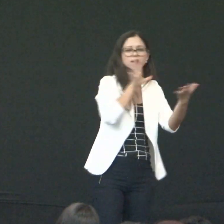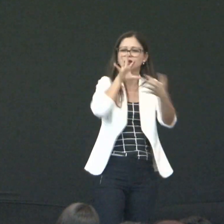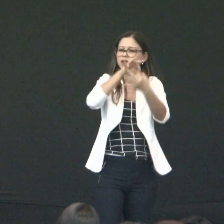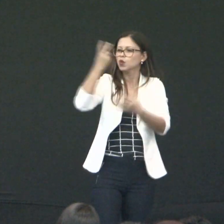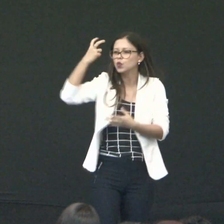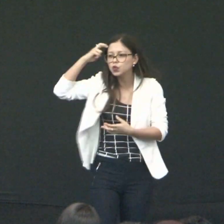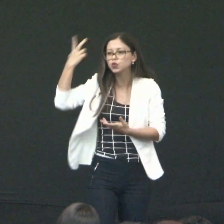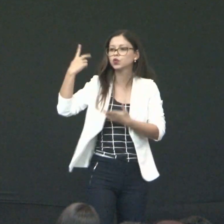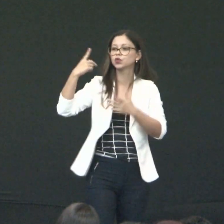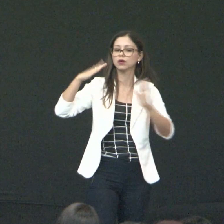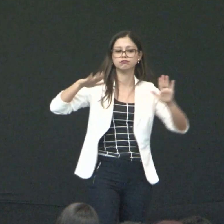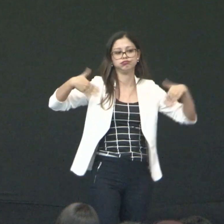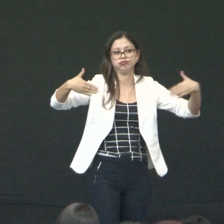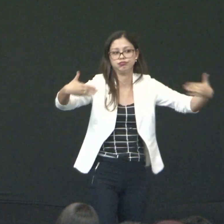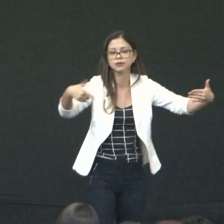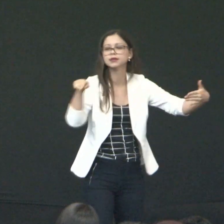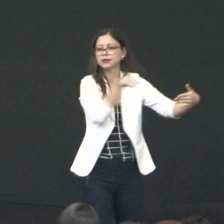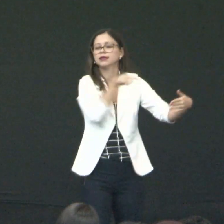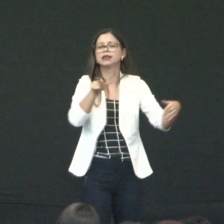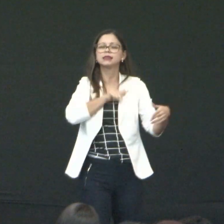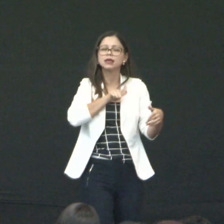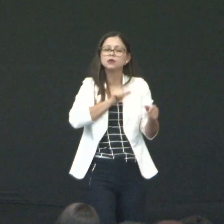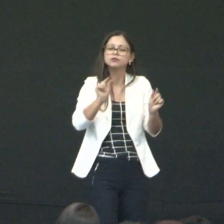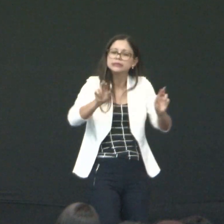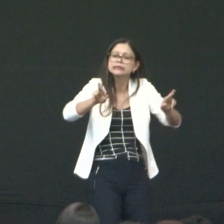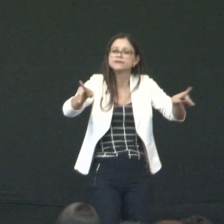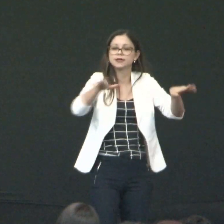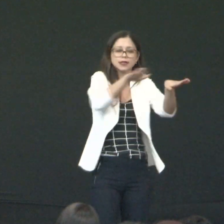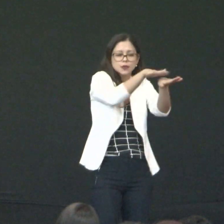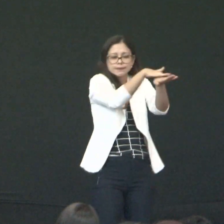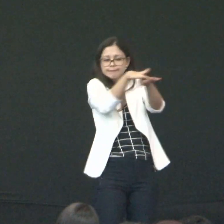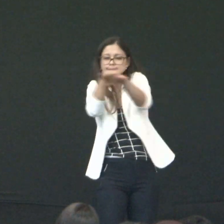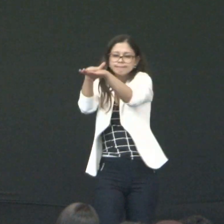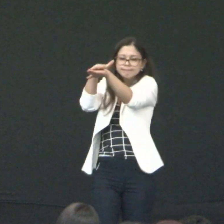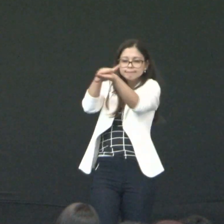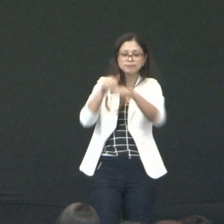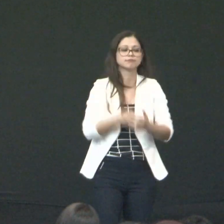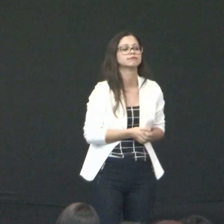na interpretação, né? Inclusive vinculadas à experiência que eles têm